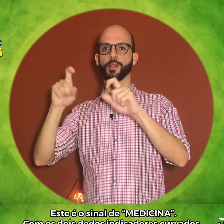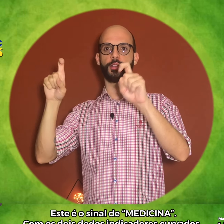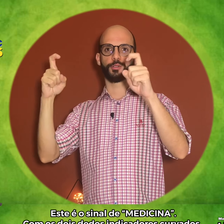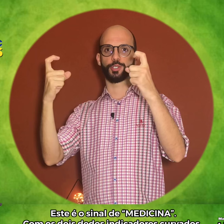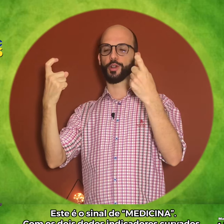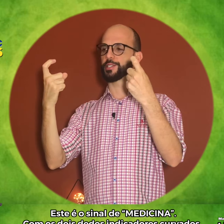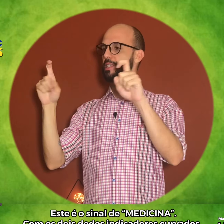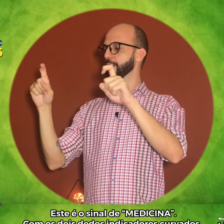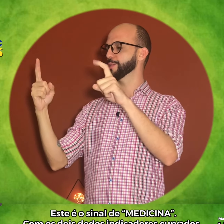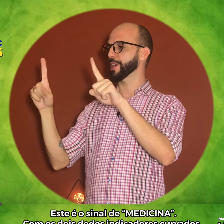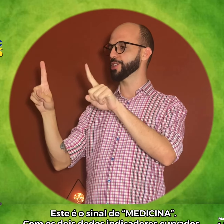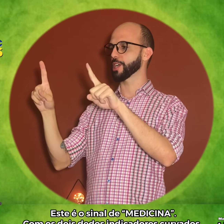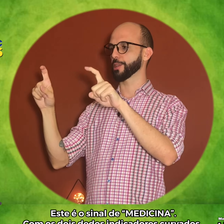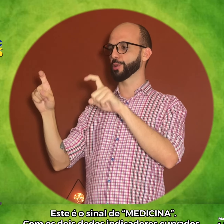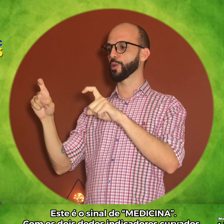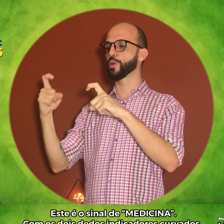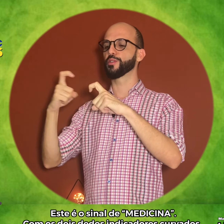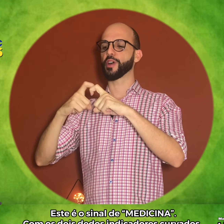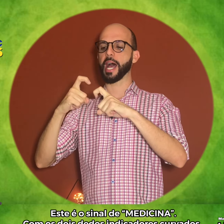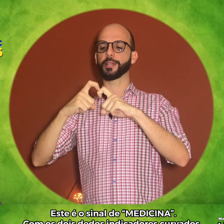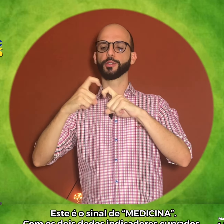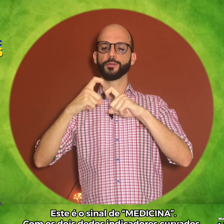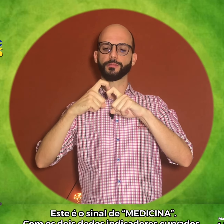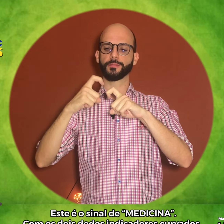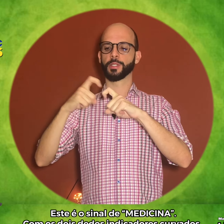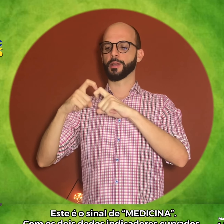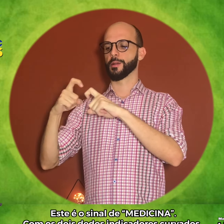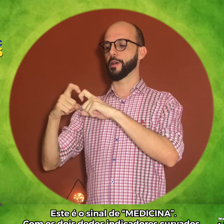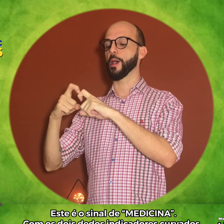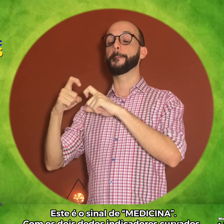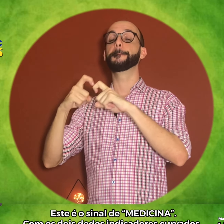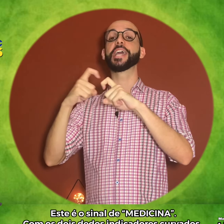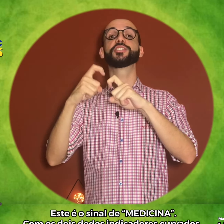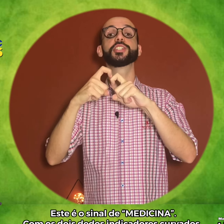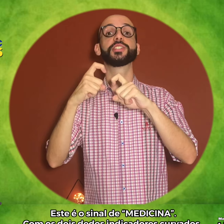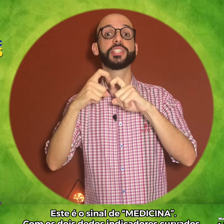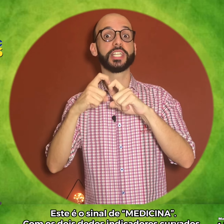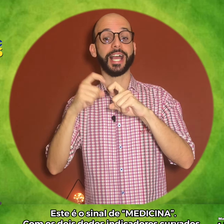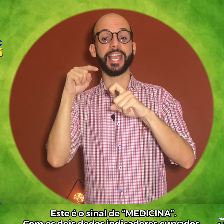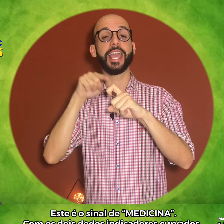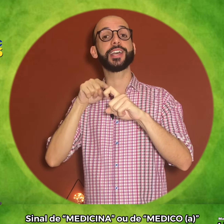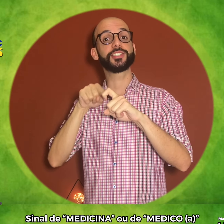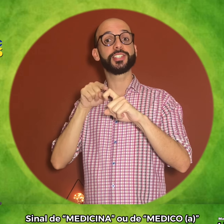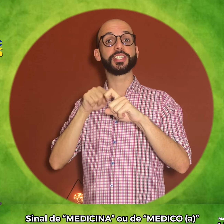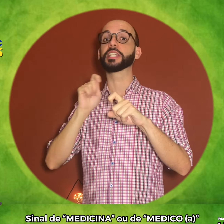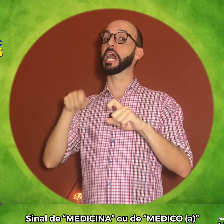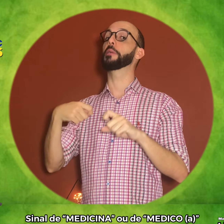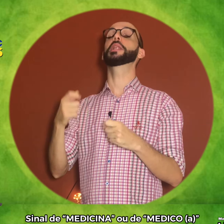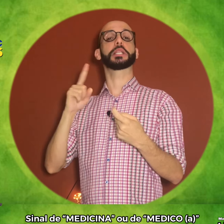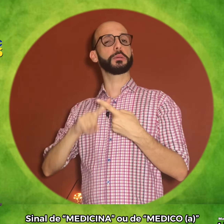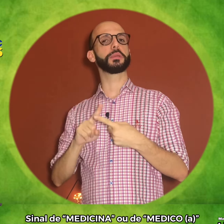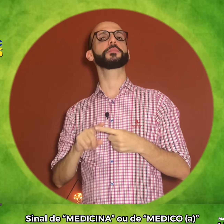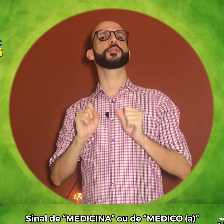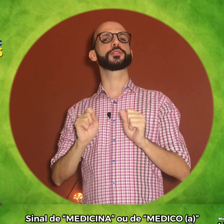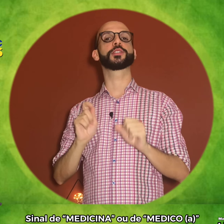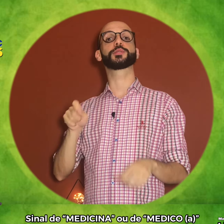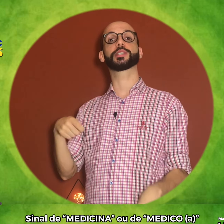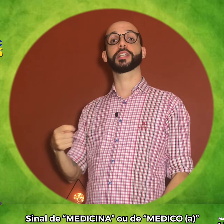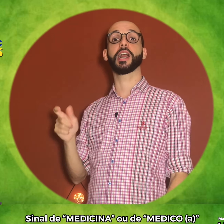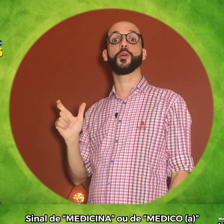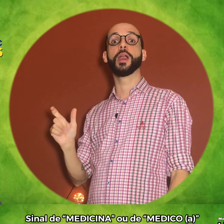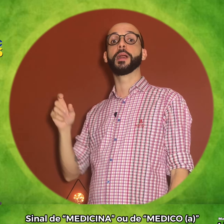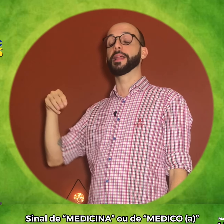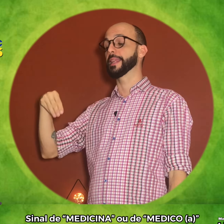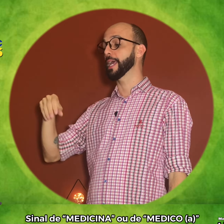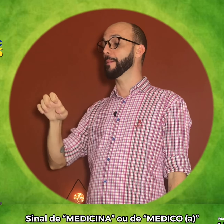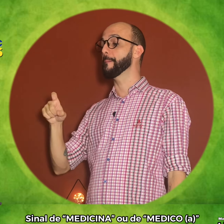dois dedos aí, indicador curvado. Medicina. Este sinal também pode ser o